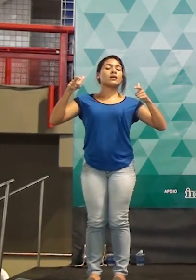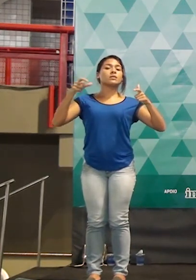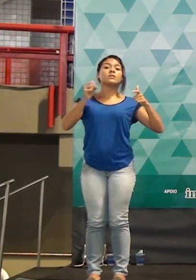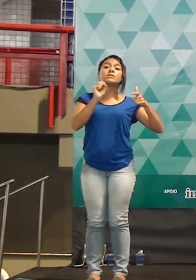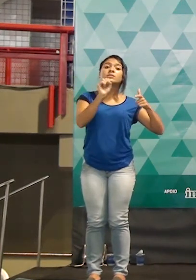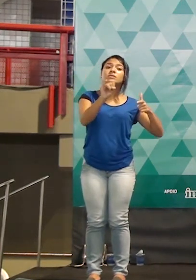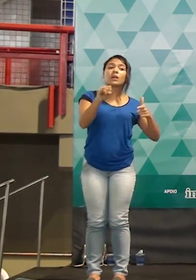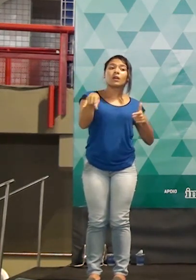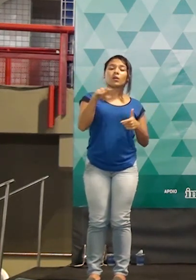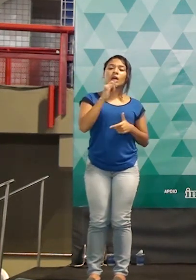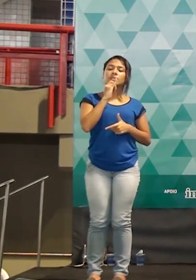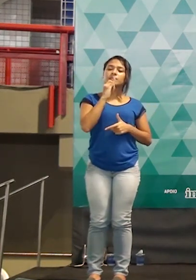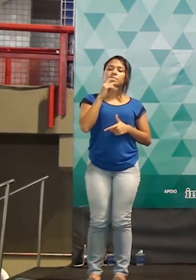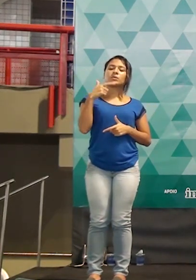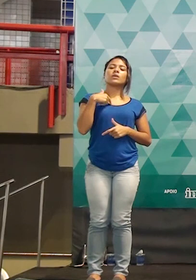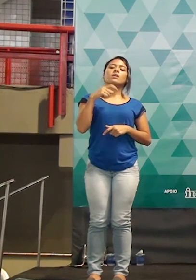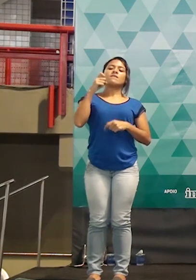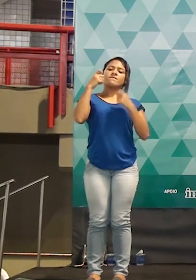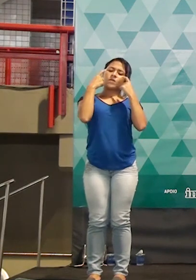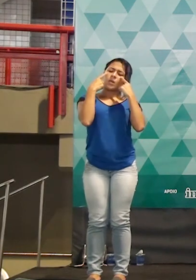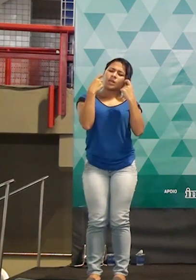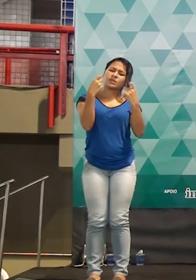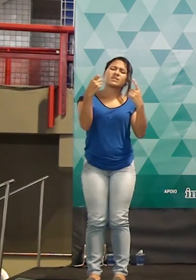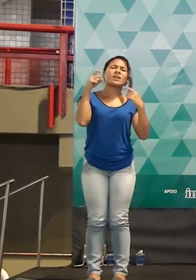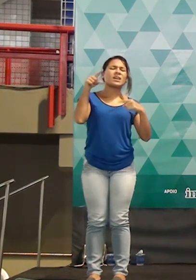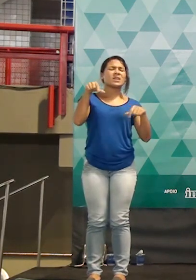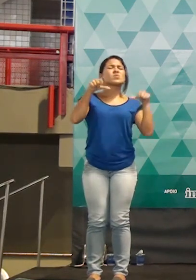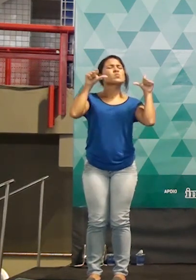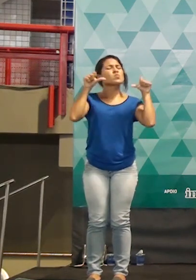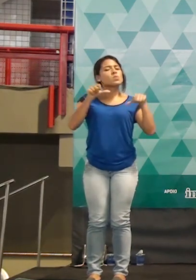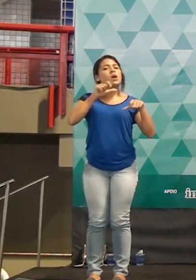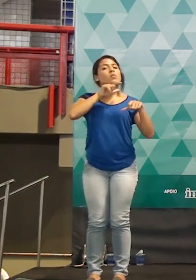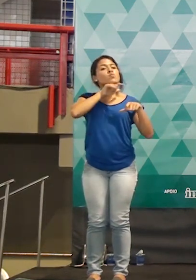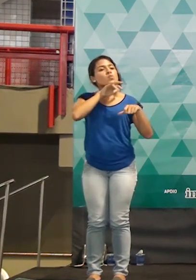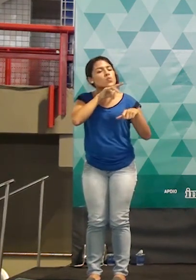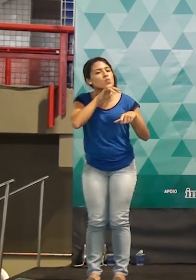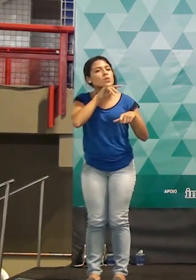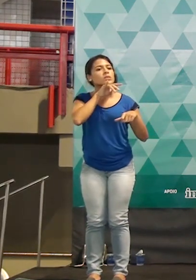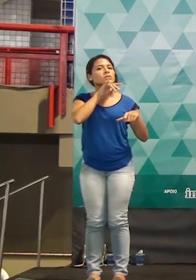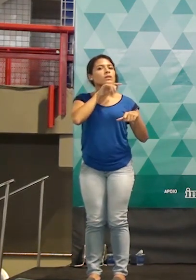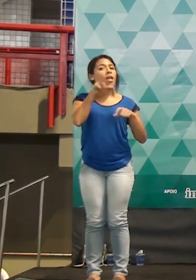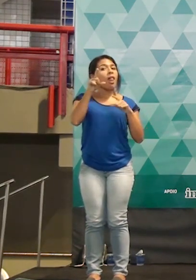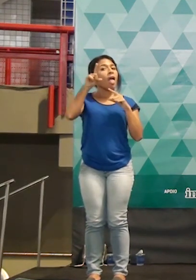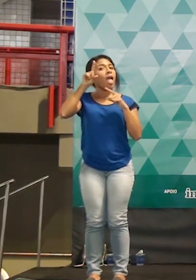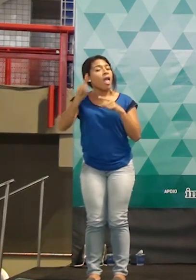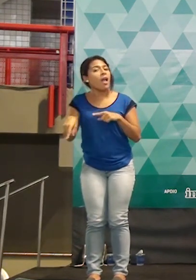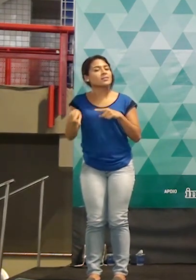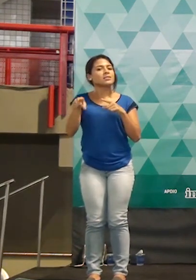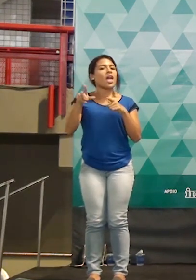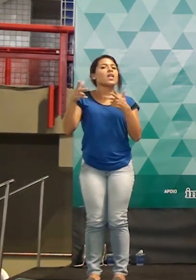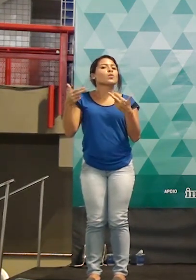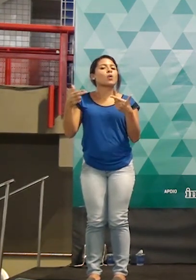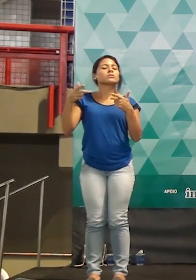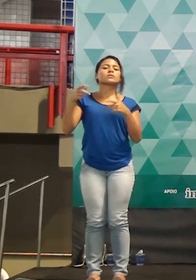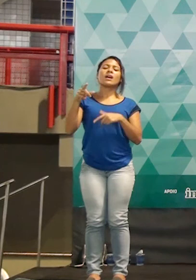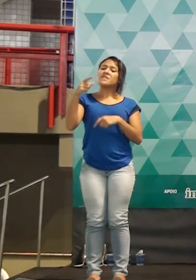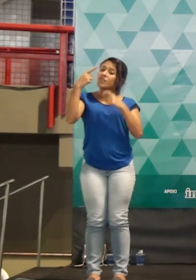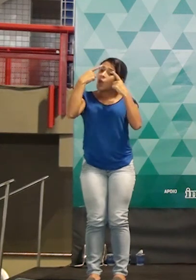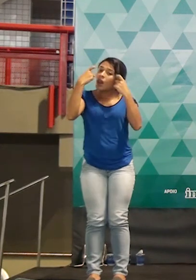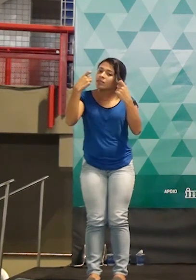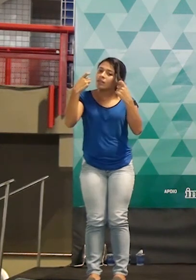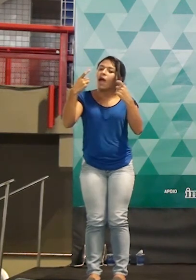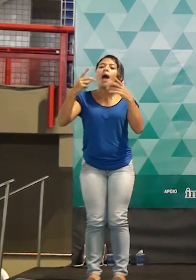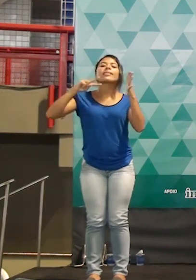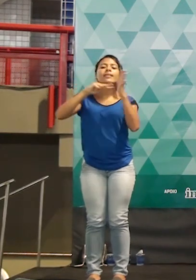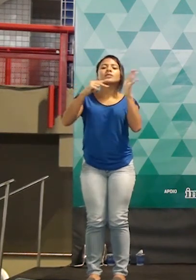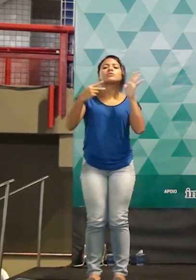violência é uma moléstia social. Quando eu digo eu estou definindo, conceituando. Eu posso